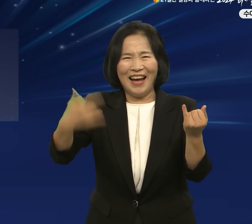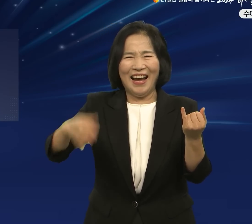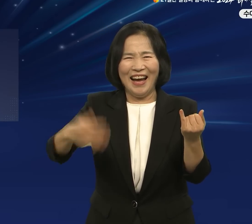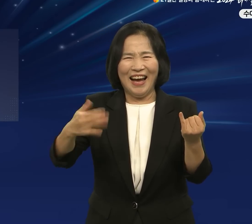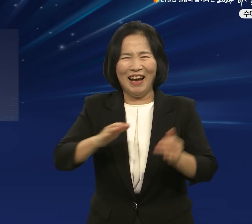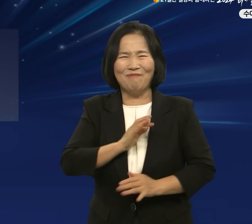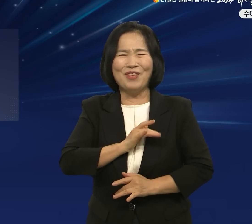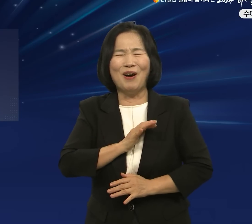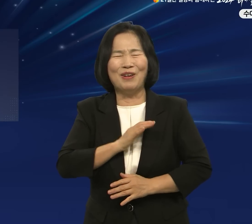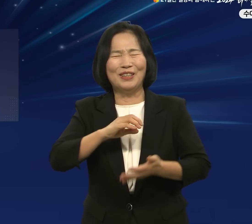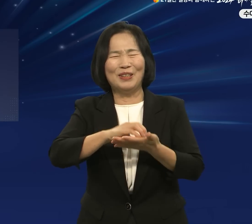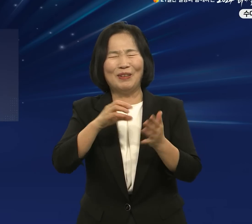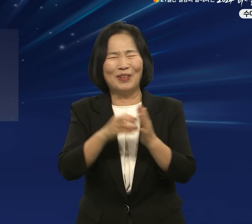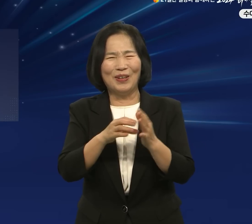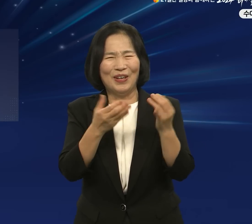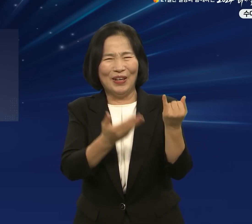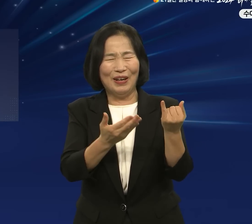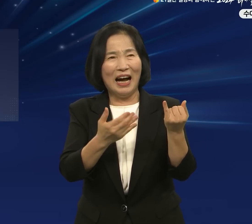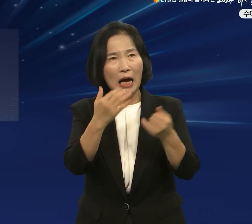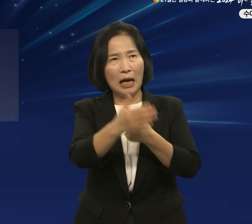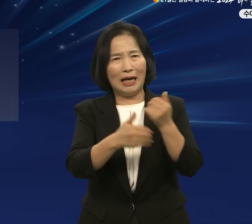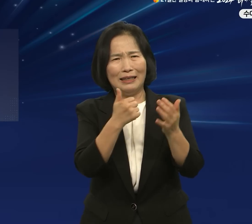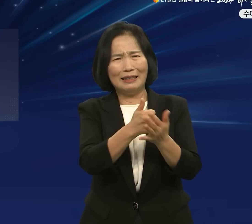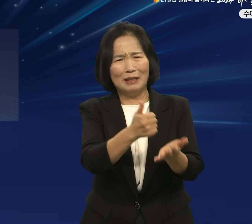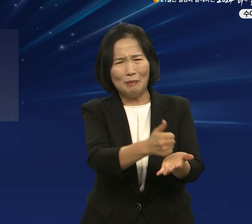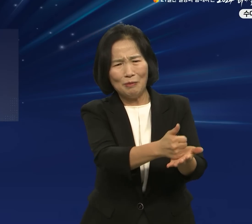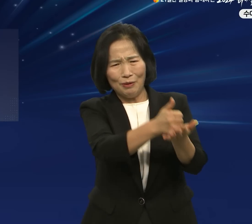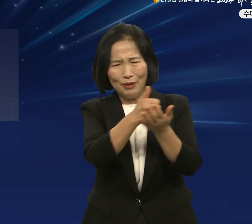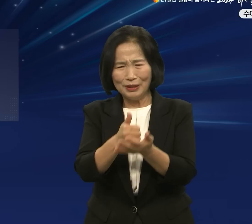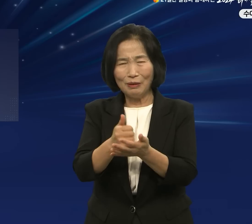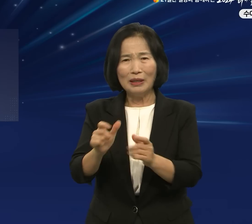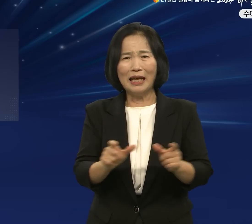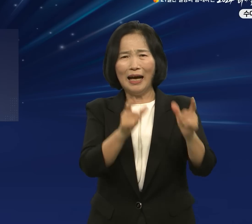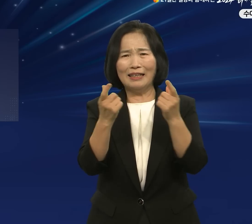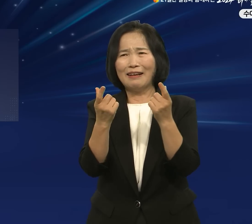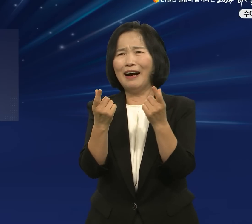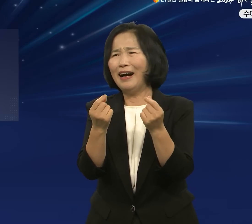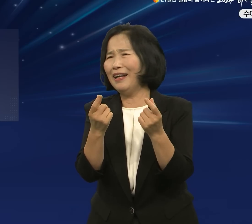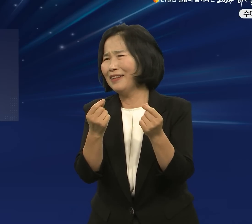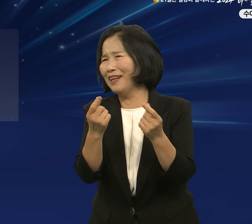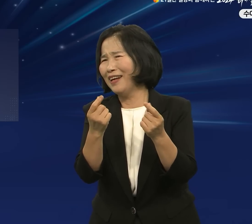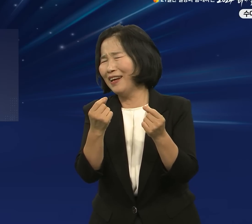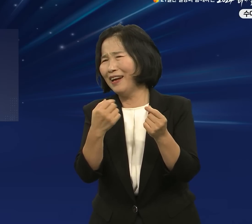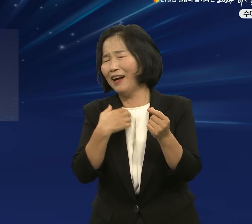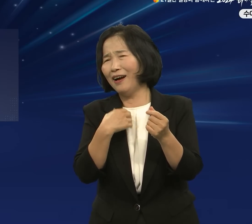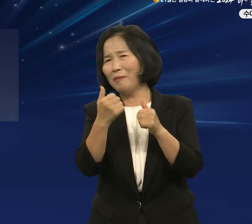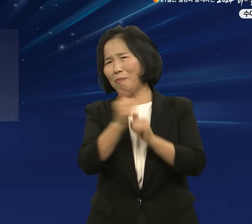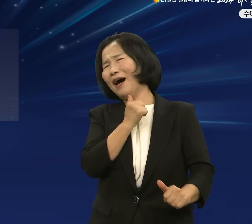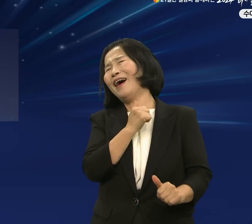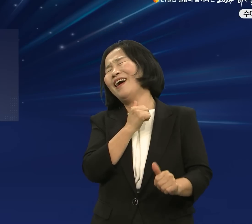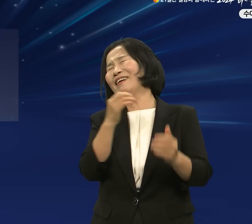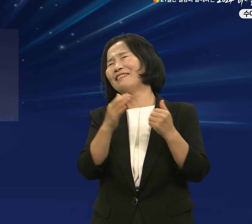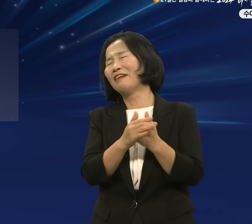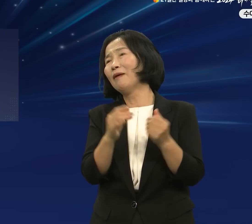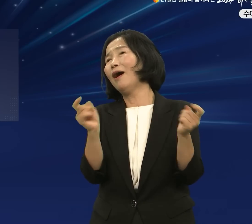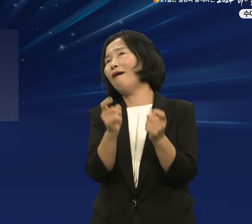임재한 하나님을 모시고 산다고 너무 힘들었고 다투기도 많이 했습니다.